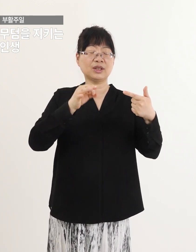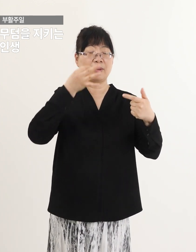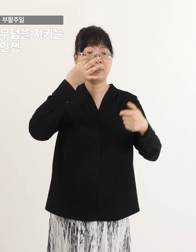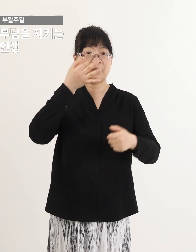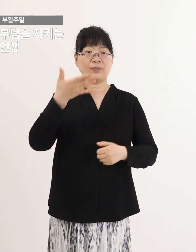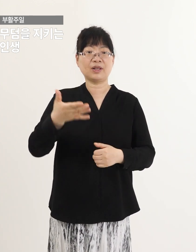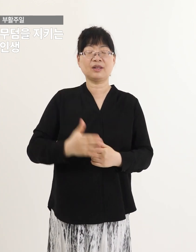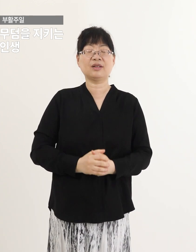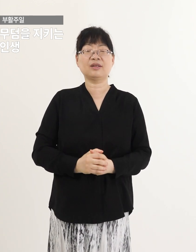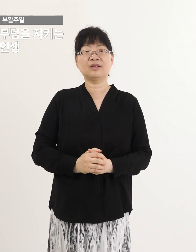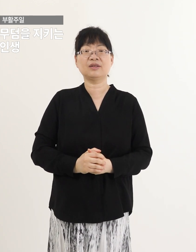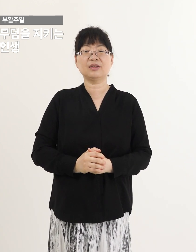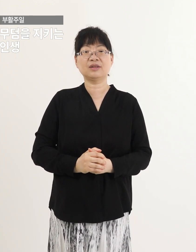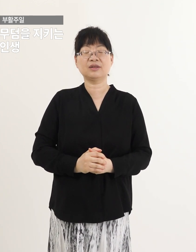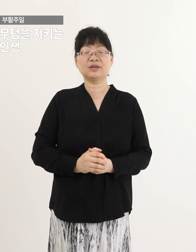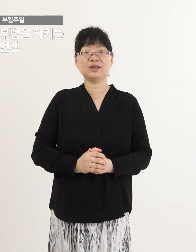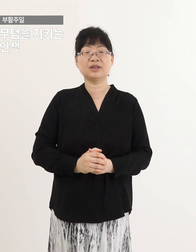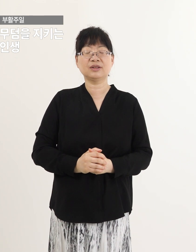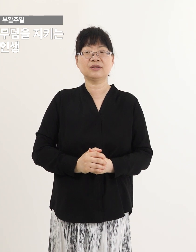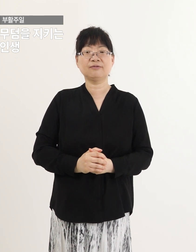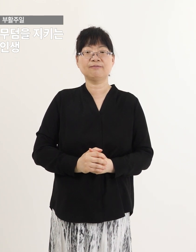보십시다. 마가복음 16장.